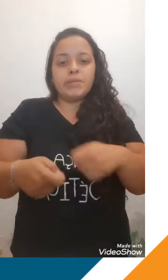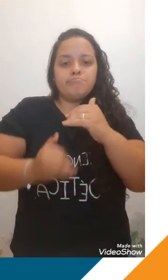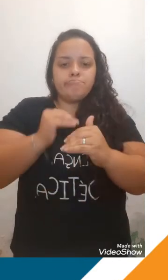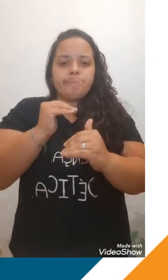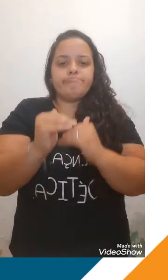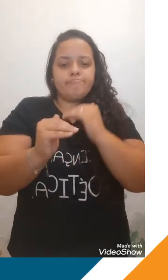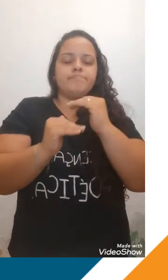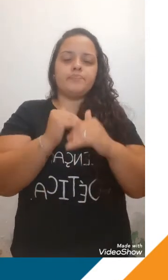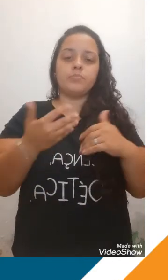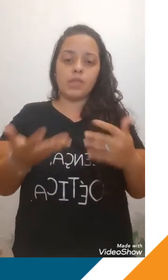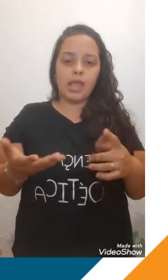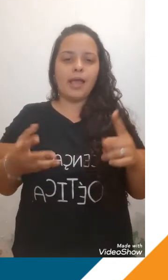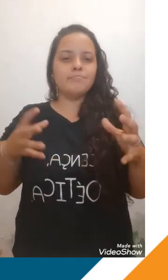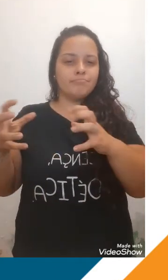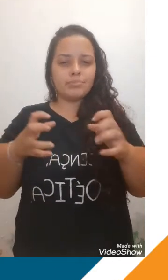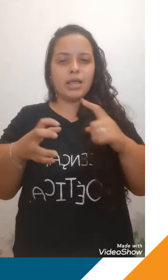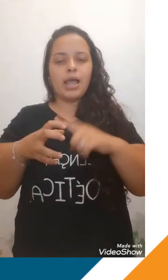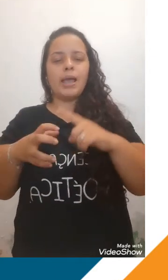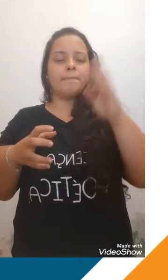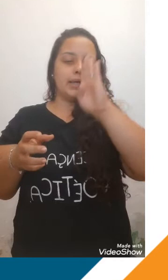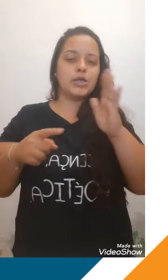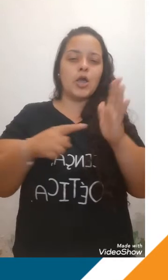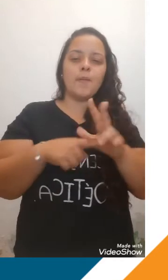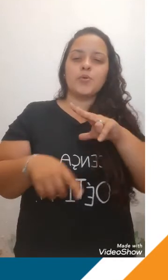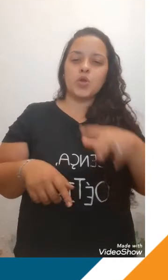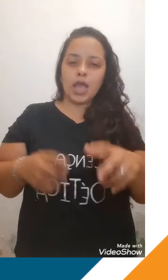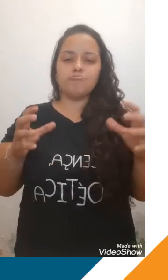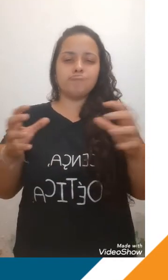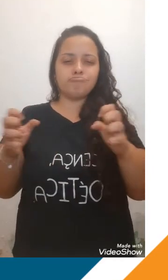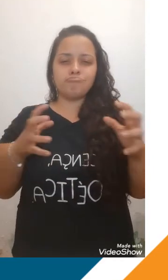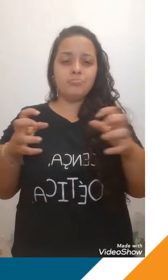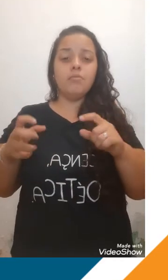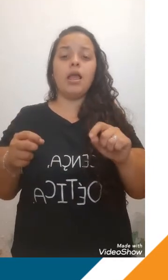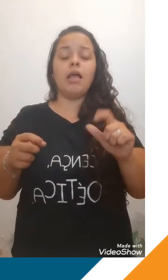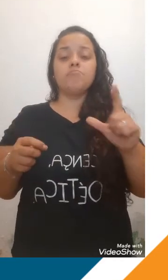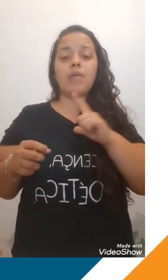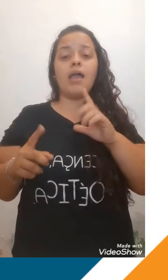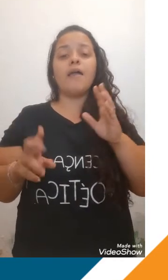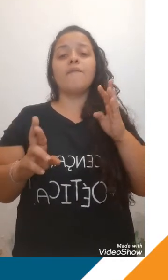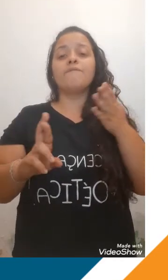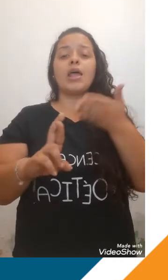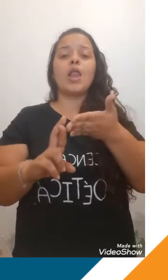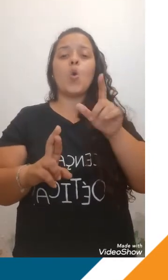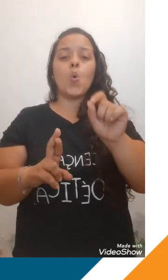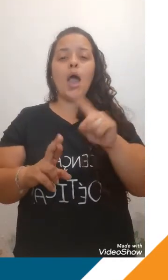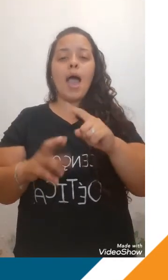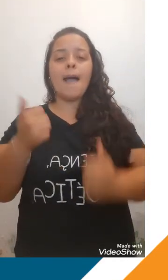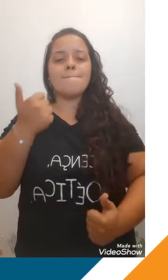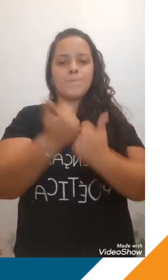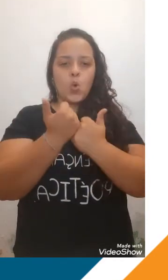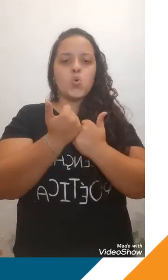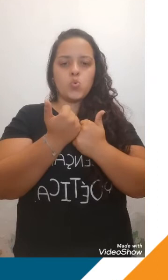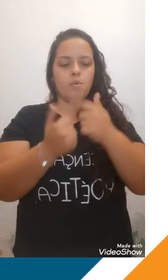há essa tensão entre brasileiros e portugueses, normalmente a gente está se referindo a um